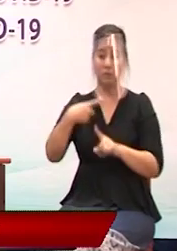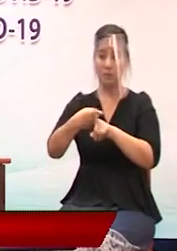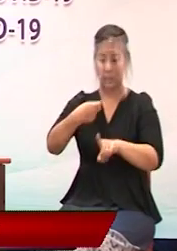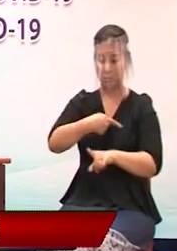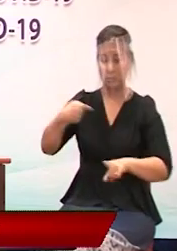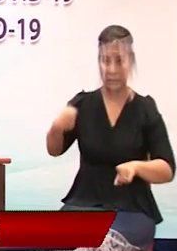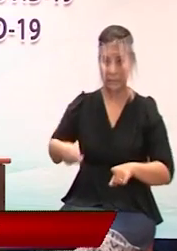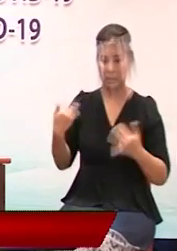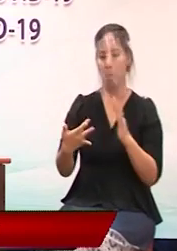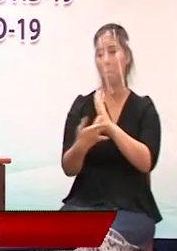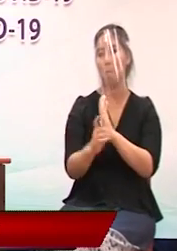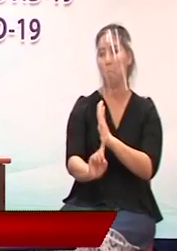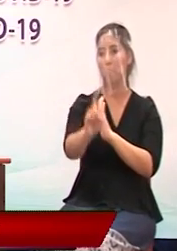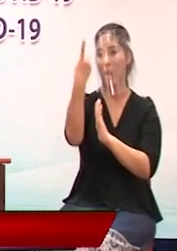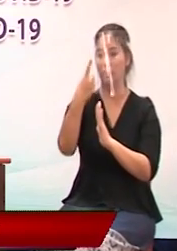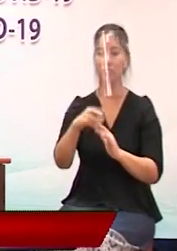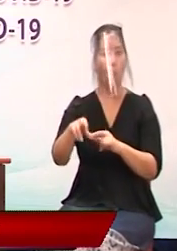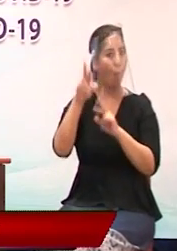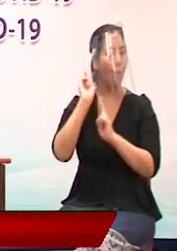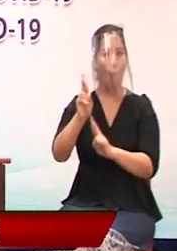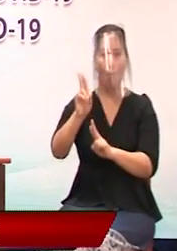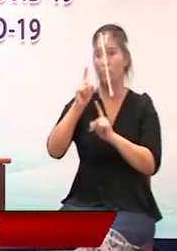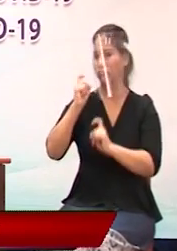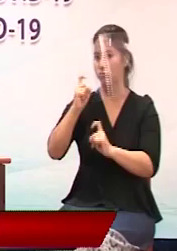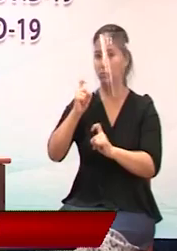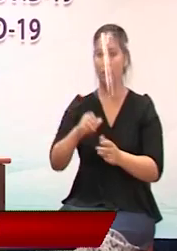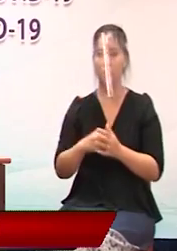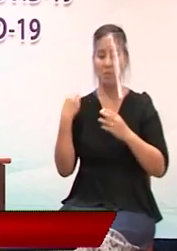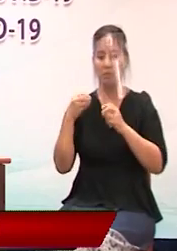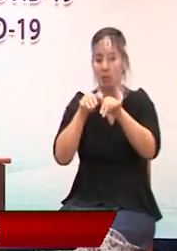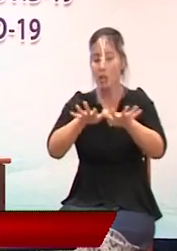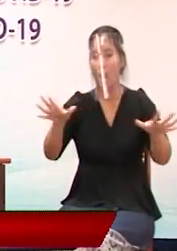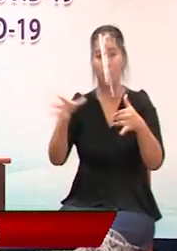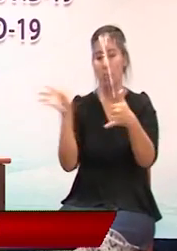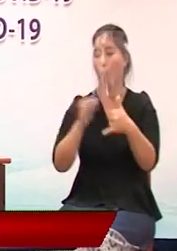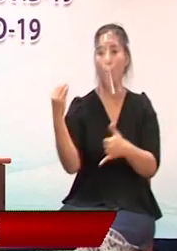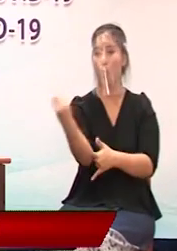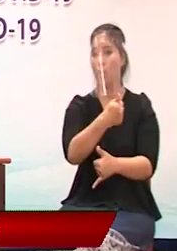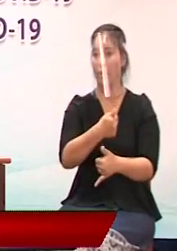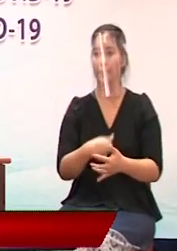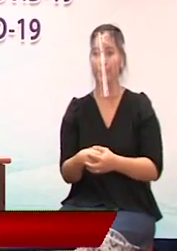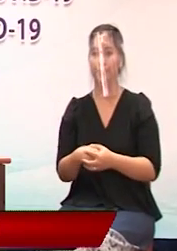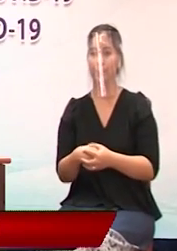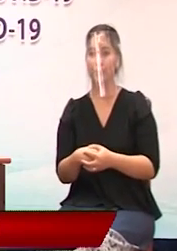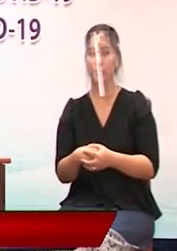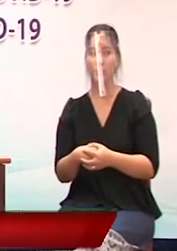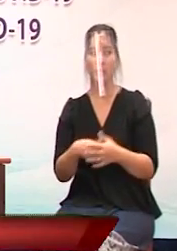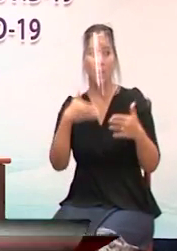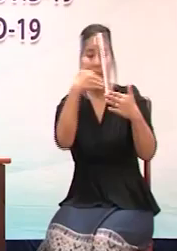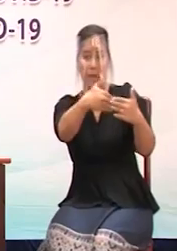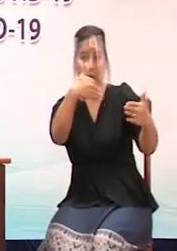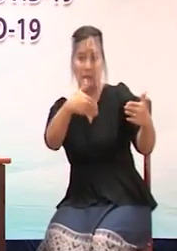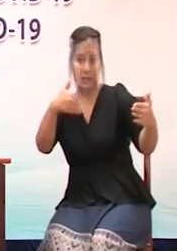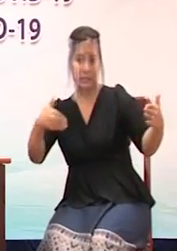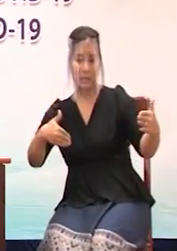กันคือใส่ผ้าอัดปากดังรักษาระยะห่างที่สำคัญก็ขอให้สนองข้อมูลส่วนตัวเซ็นชื่อและนามส